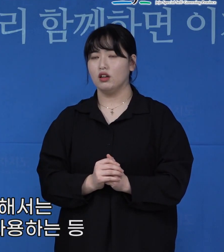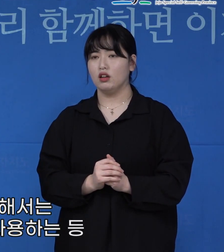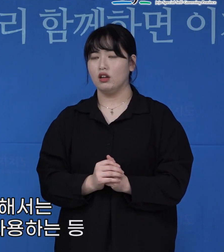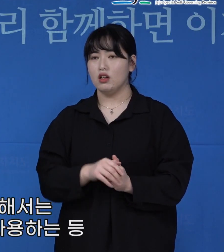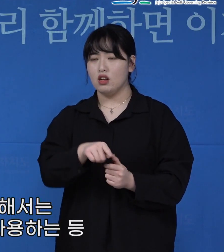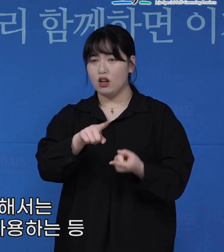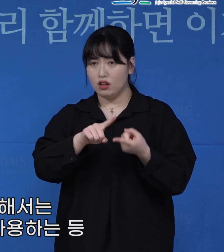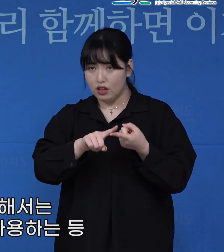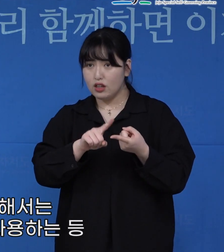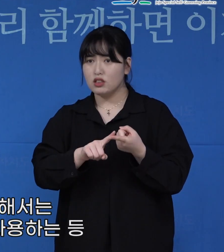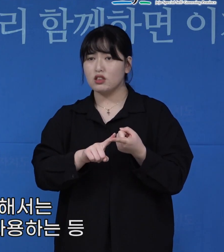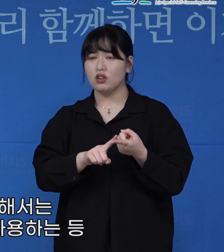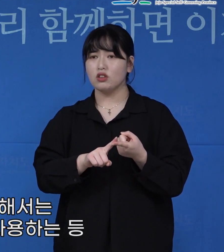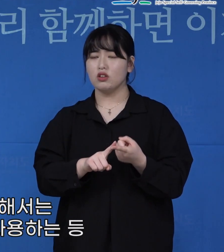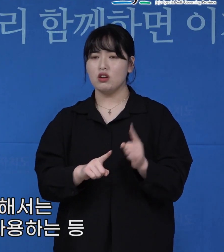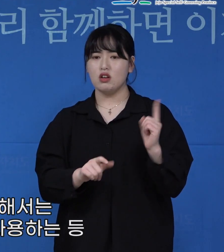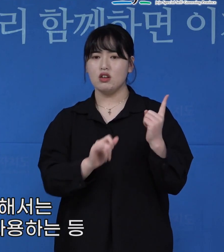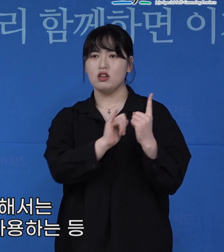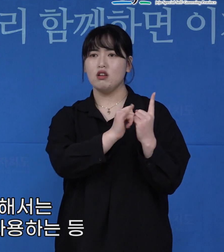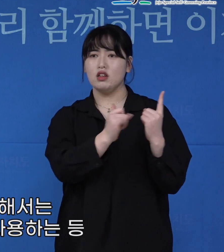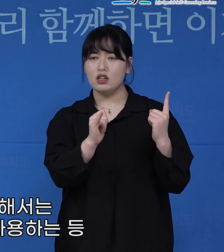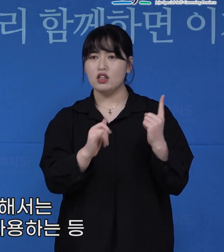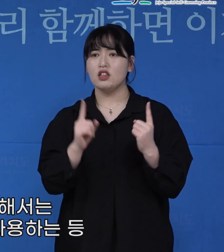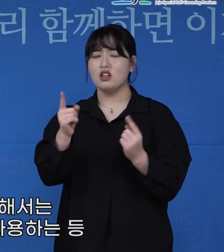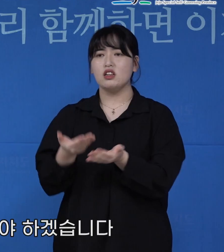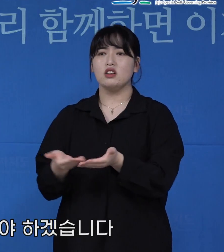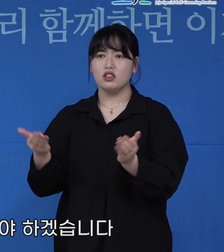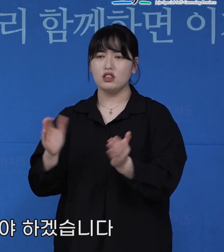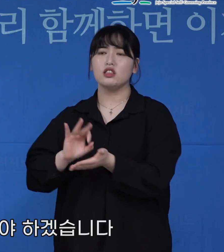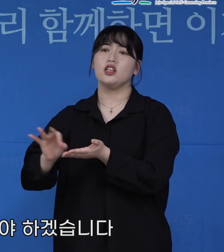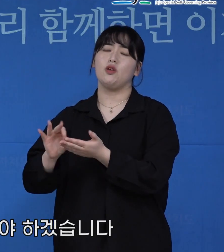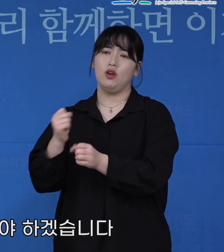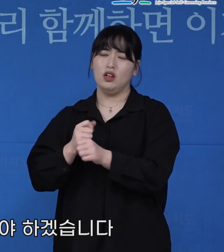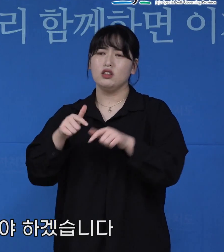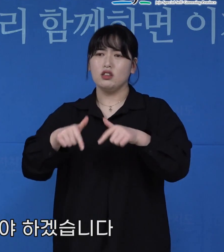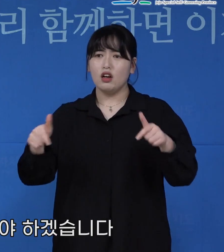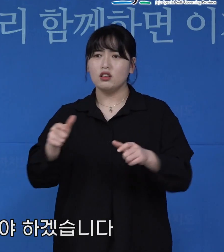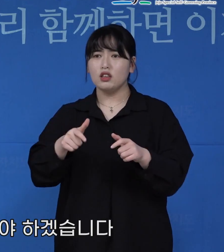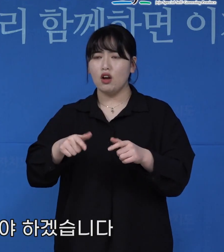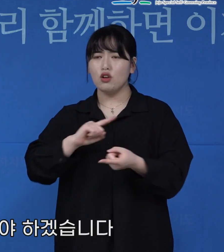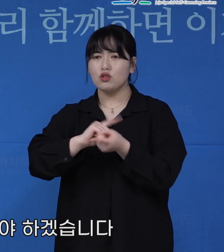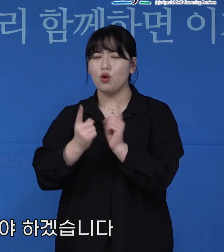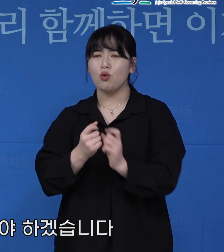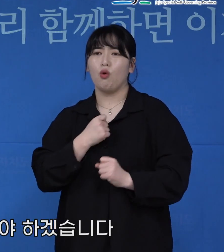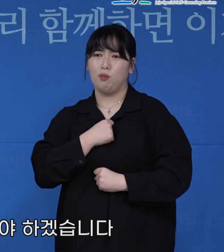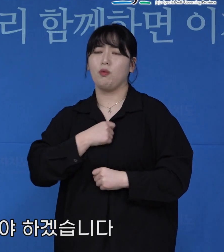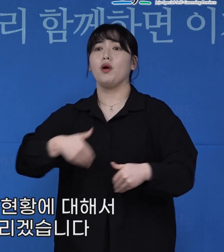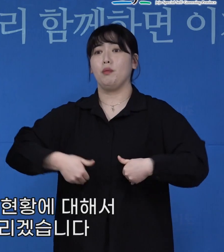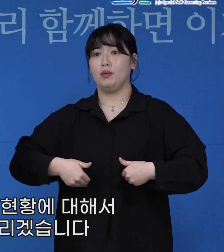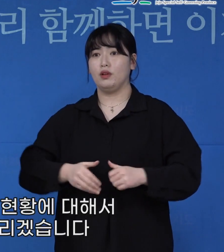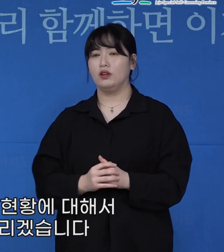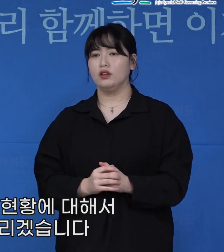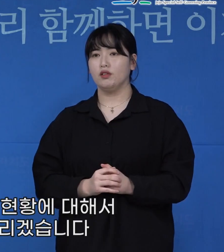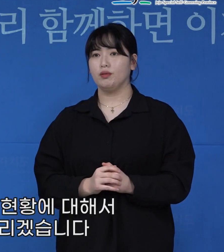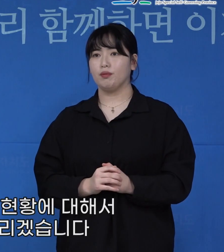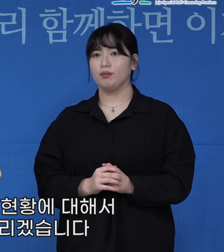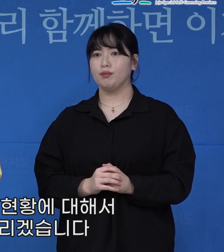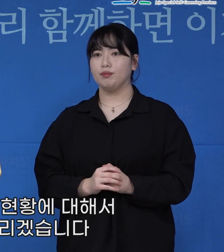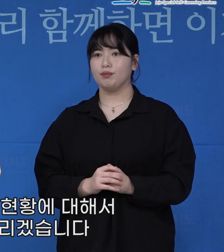관행에 대해서는 1인 1찬기를 사용하는 등 각자가 더 조심해야 하겠습니다.